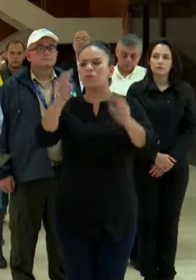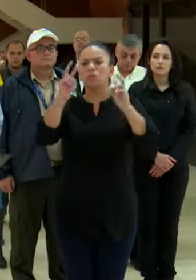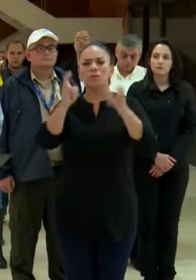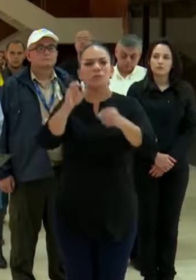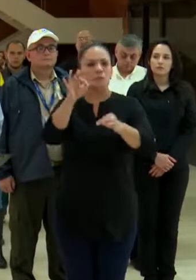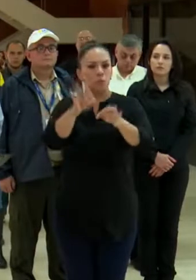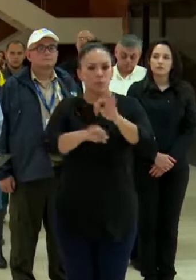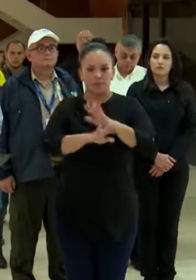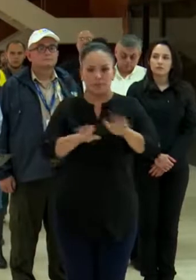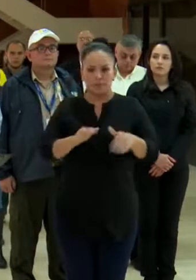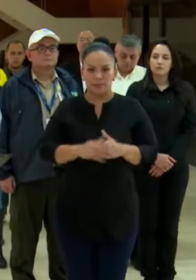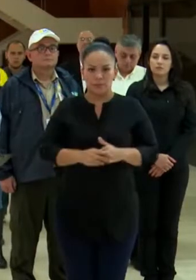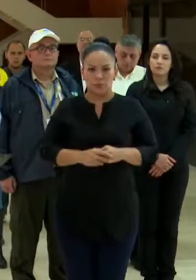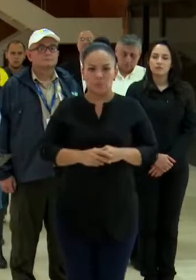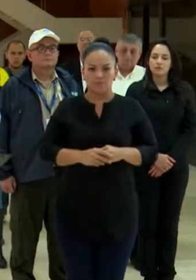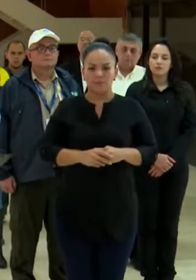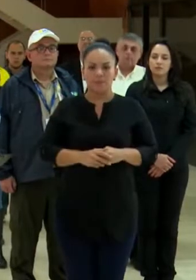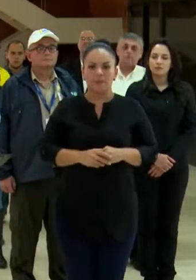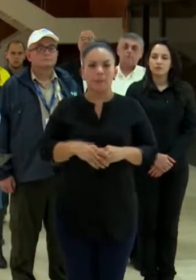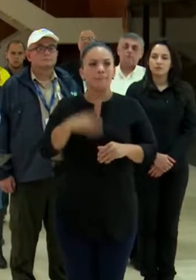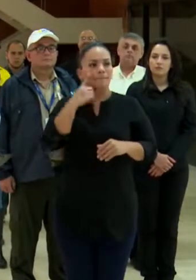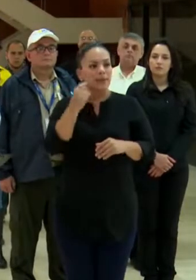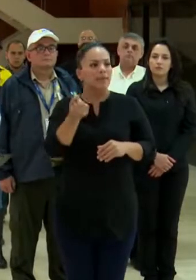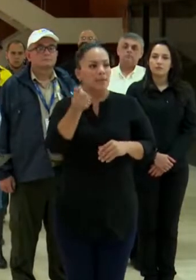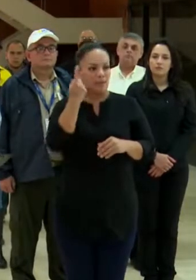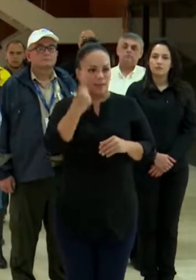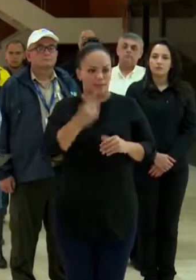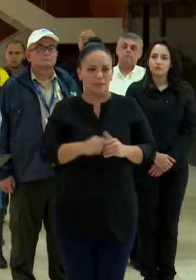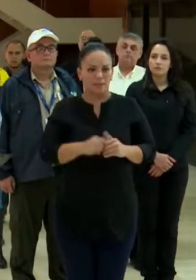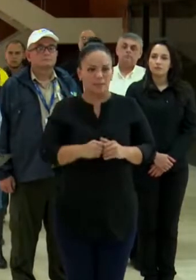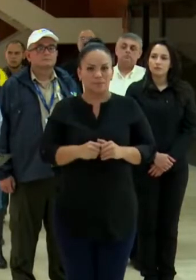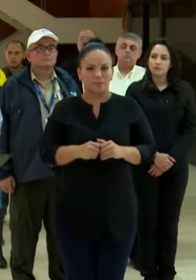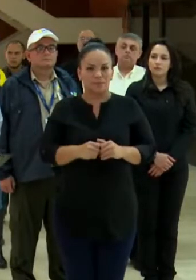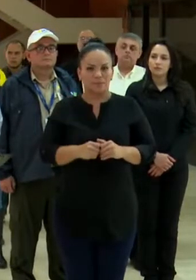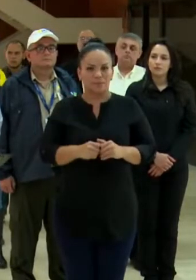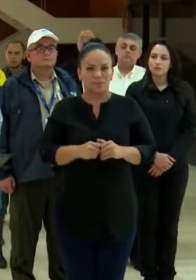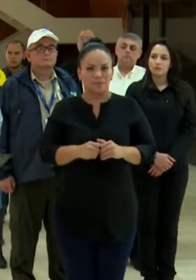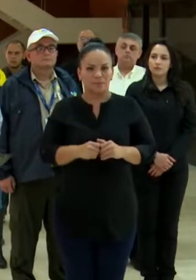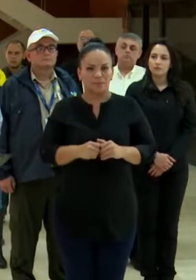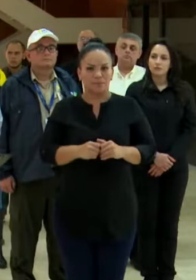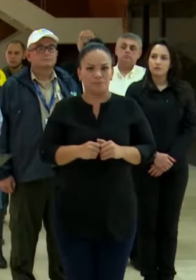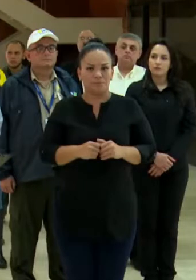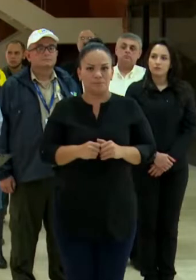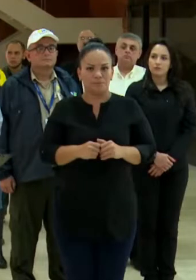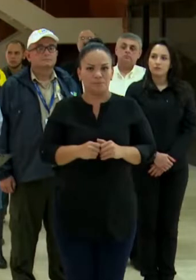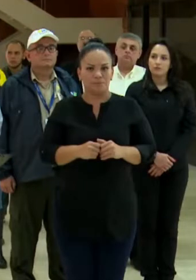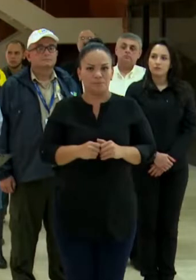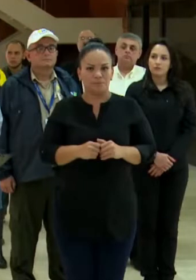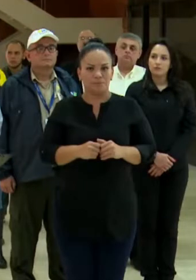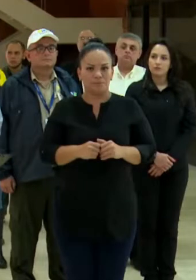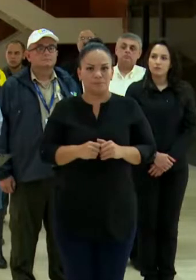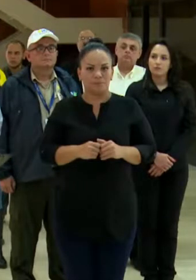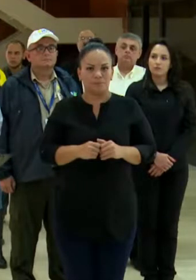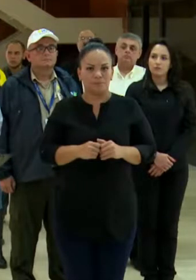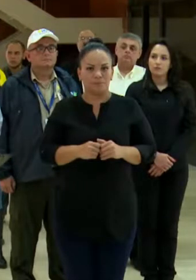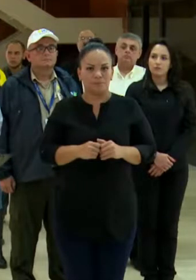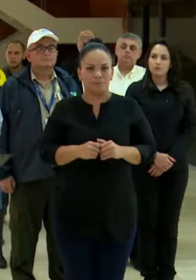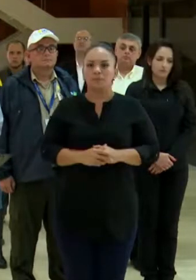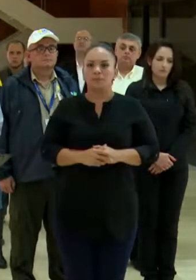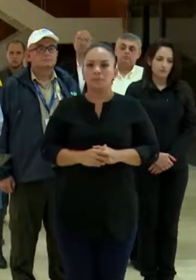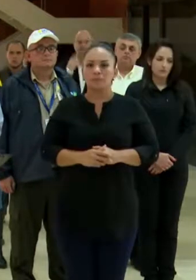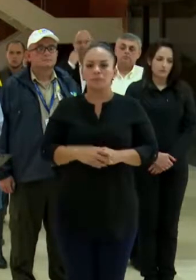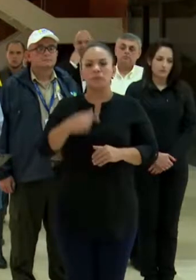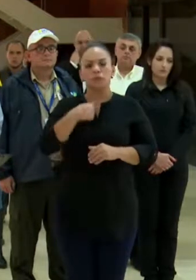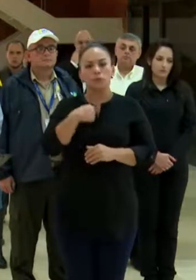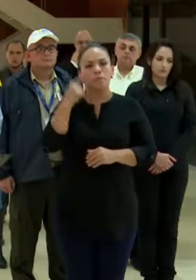sencillo, en términos de entender, difícil para tomar decisiones. Yo